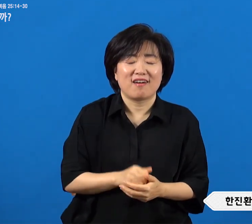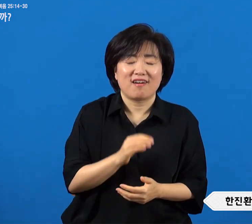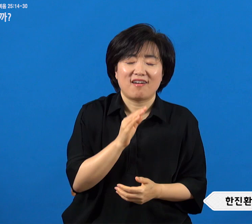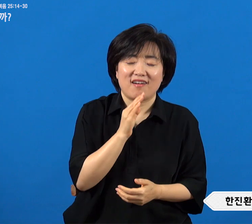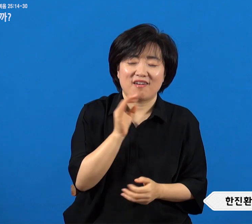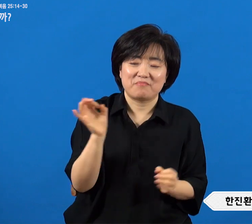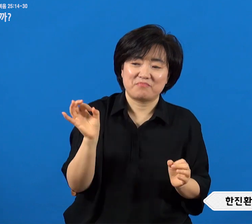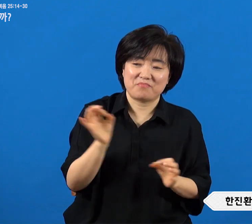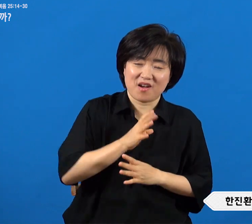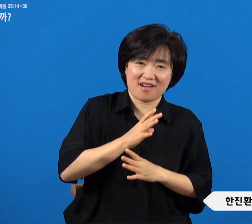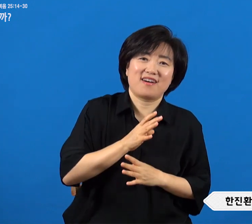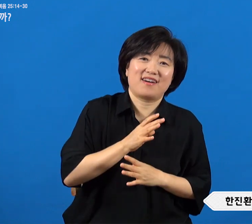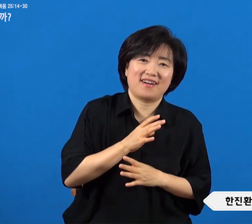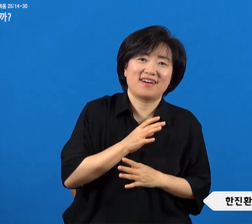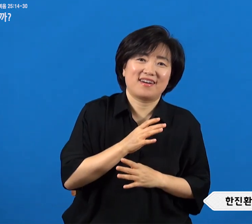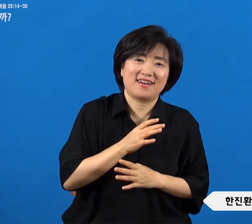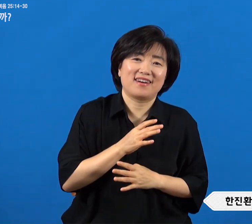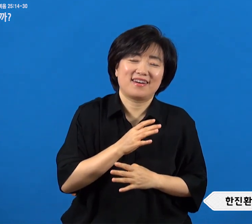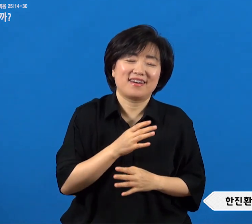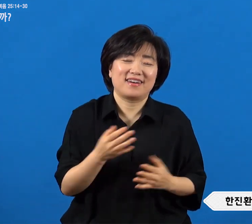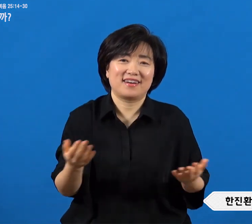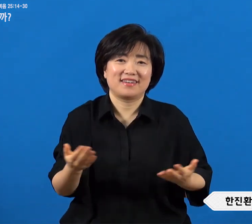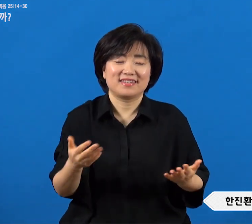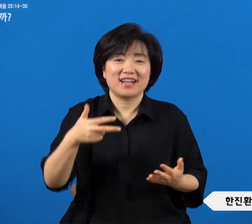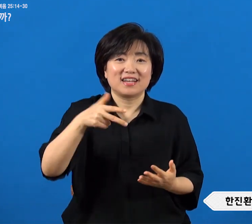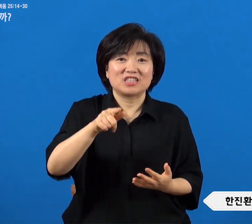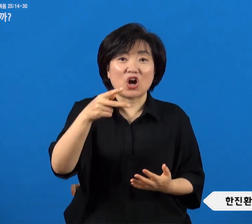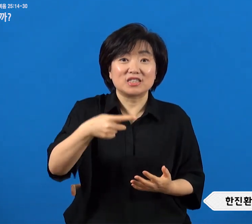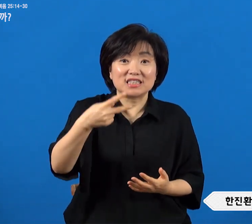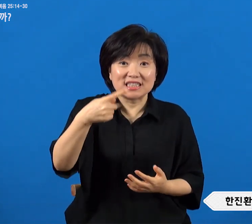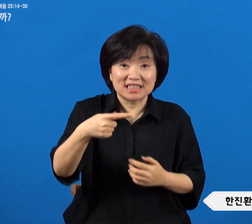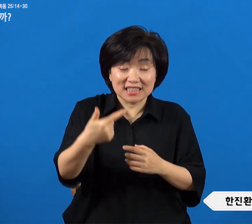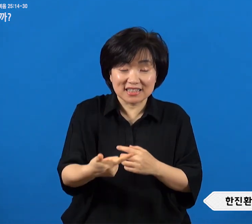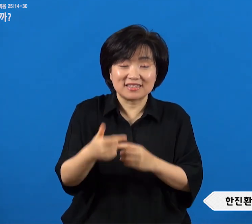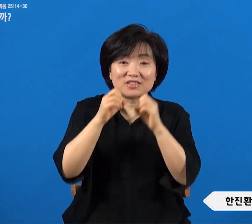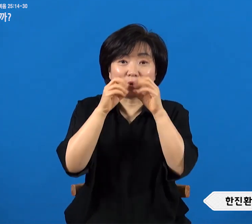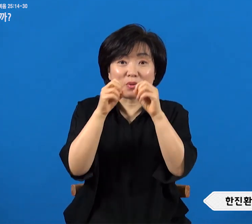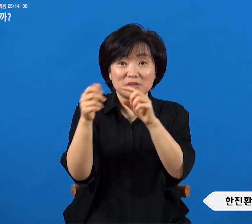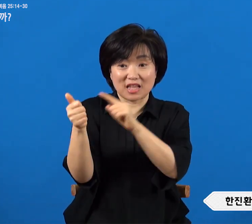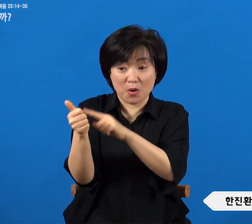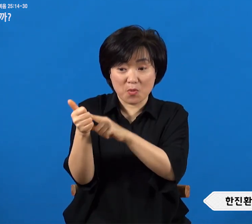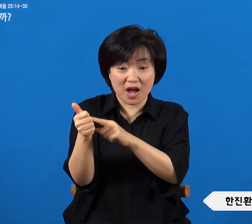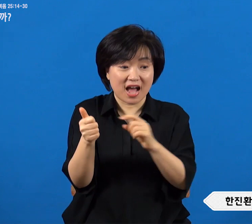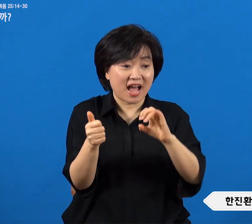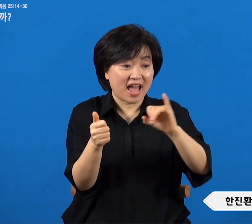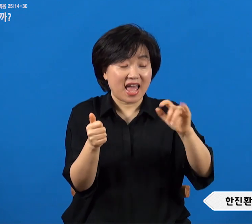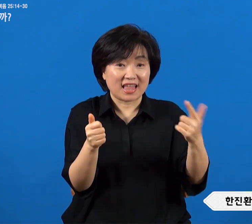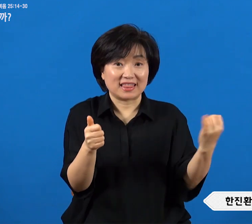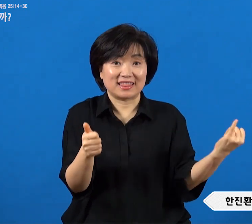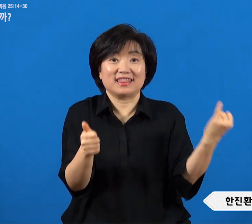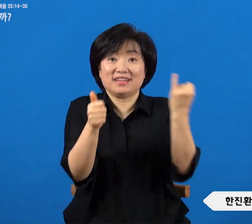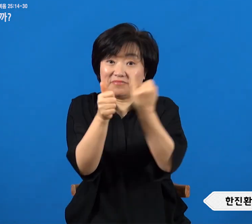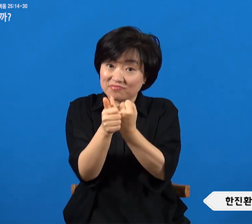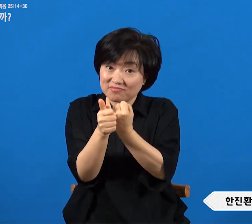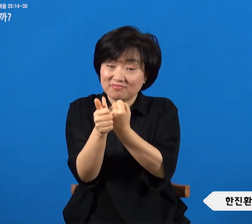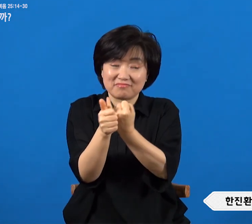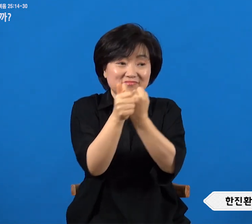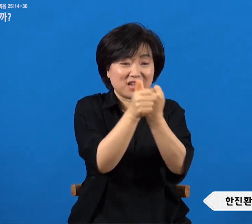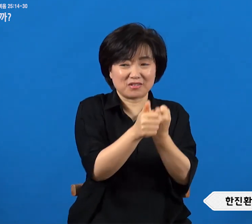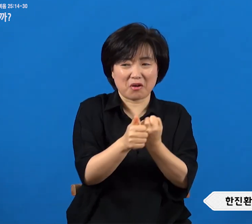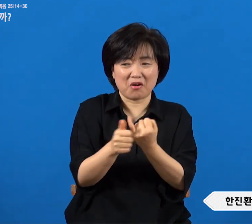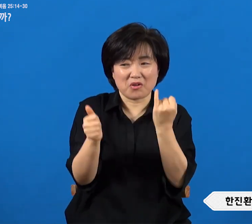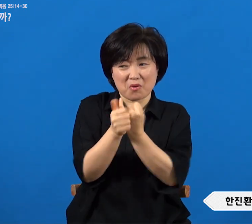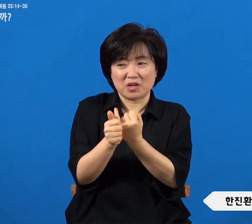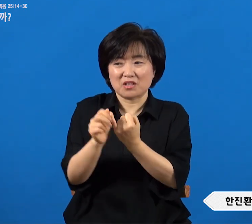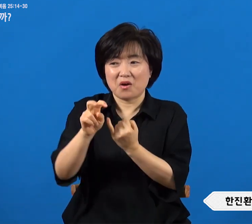얼마나 놀라운 일입니까? 저더슨 선교사와 앤은 결혼해서 미얀마로 가지 않고 뉴욕에